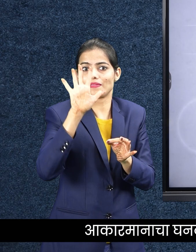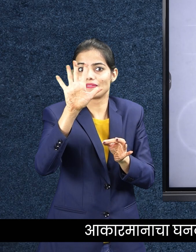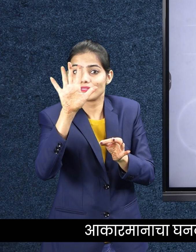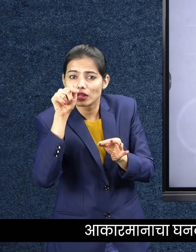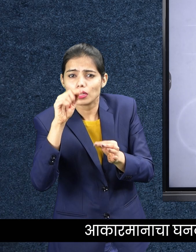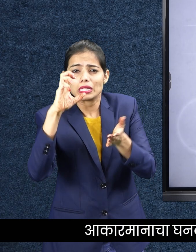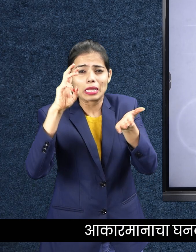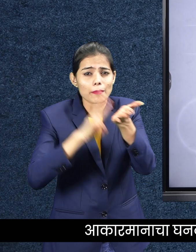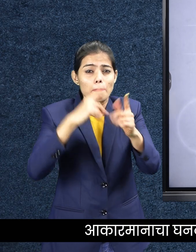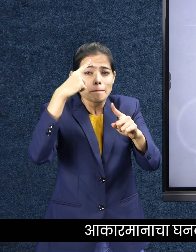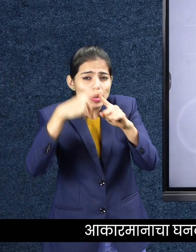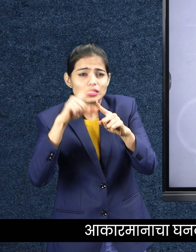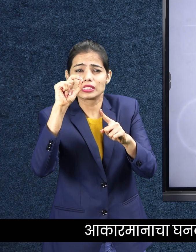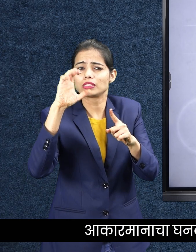तयार करण्यासाठी वितळणे आवश्यक आहे.